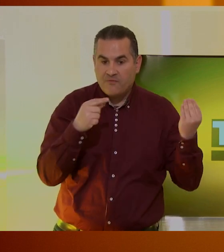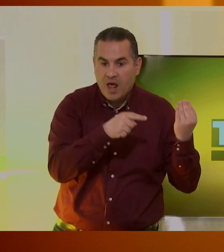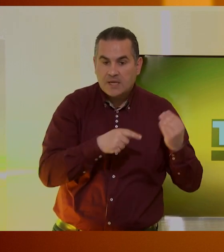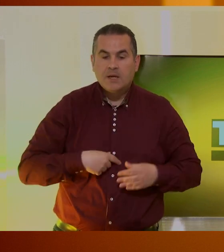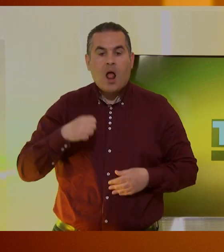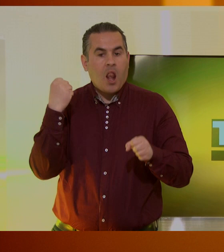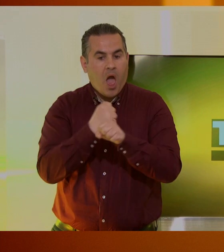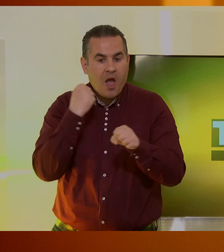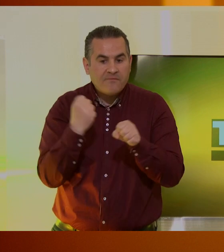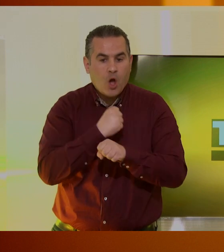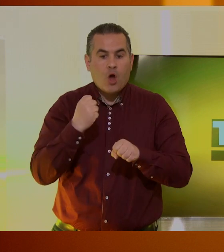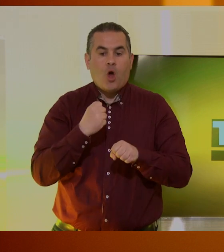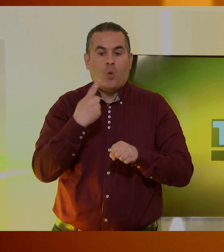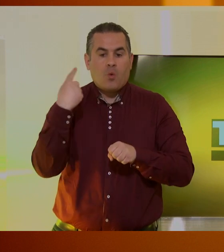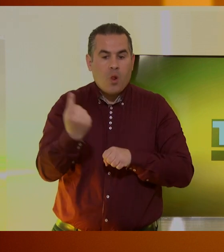crollo dell'edificio